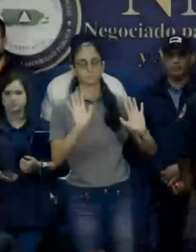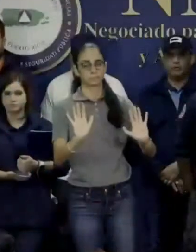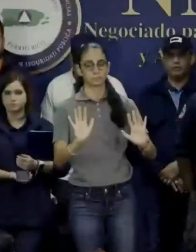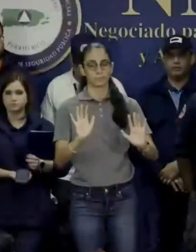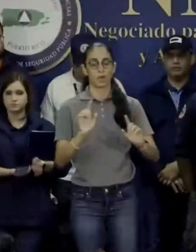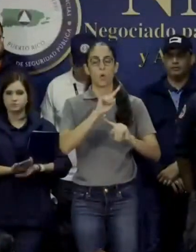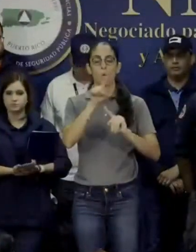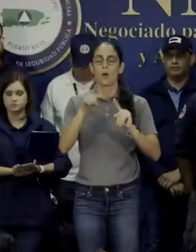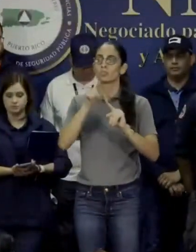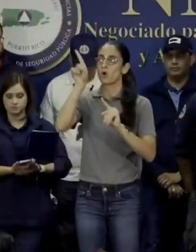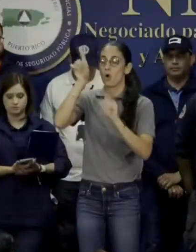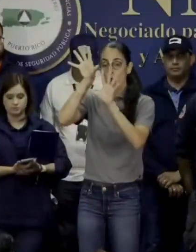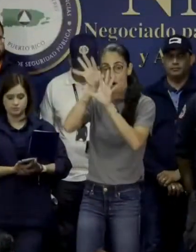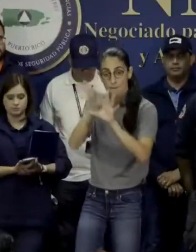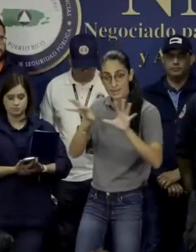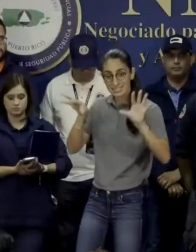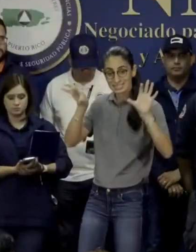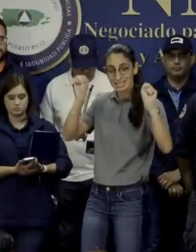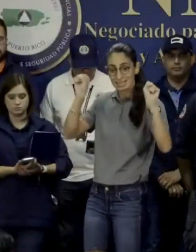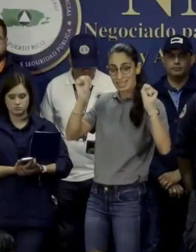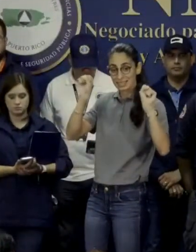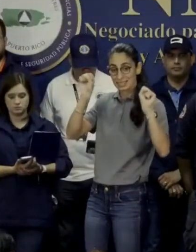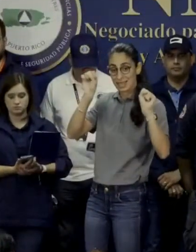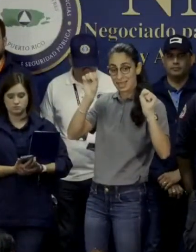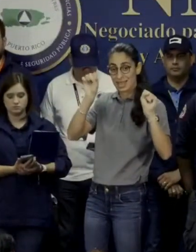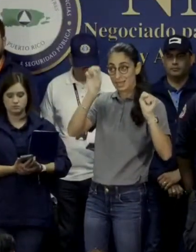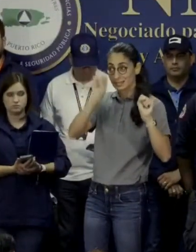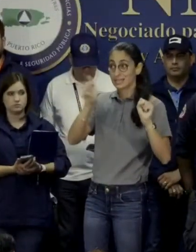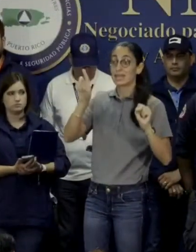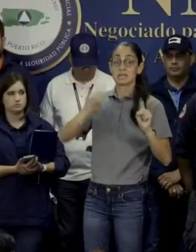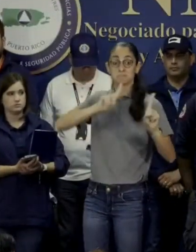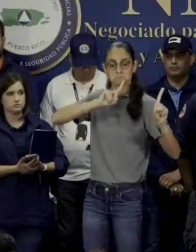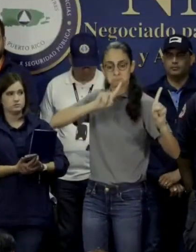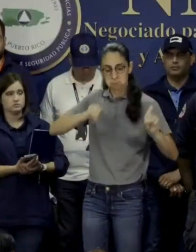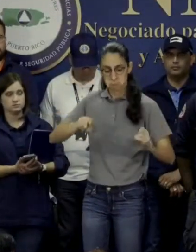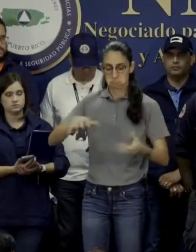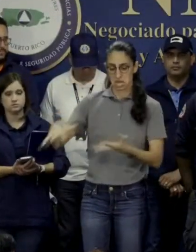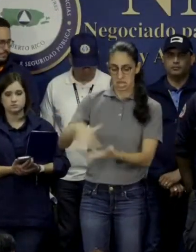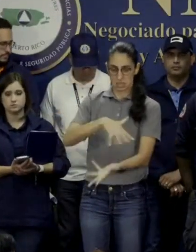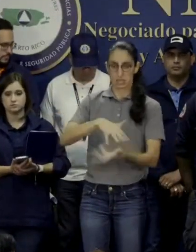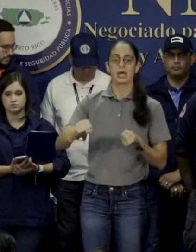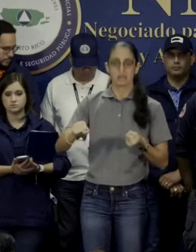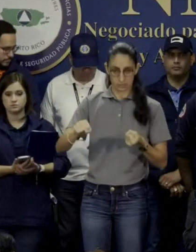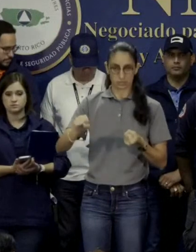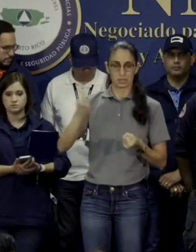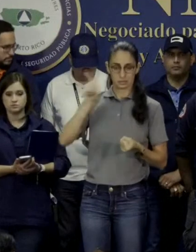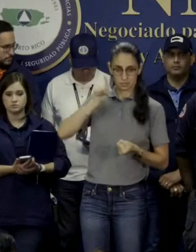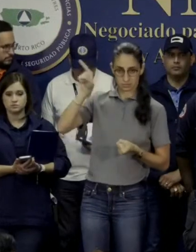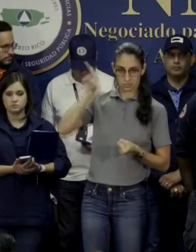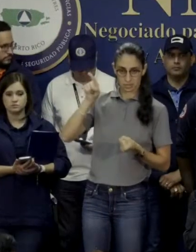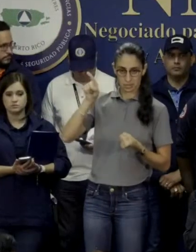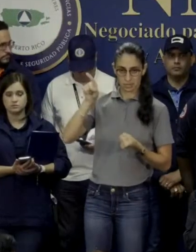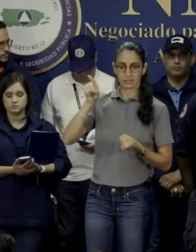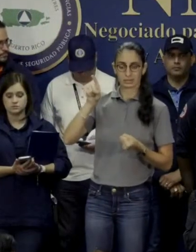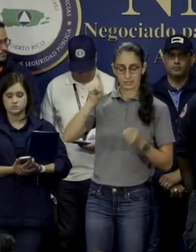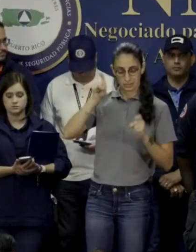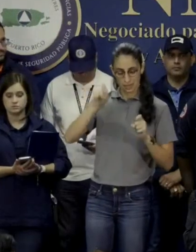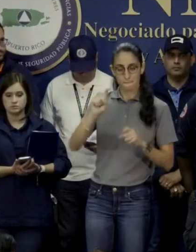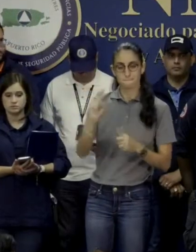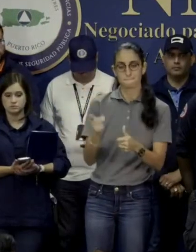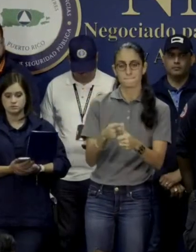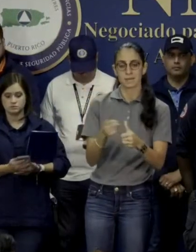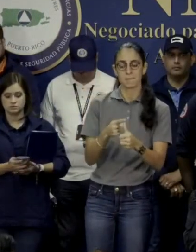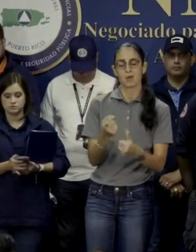el presidente declara el desastre. O sea, todo en su debido momento. Y para declarar el desastre tiene que haber primero